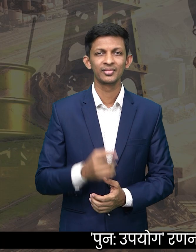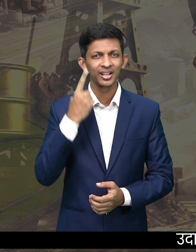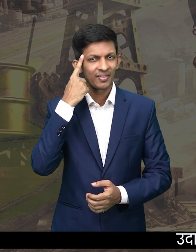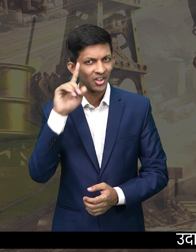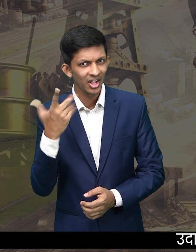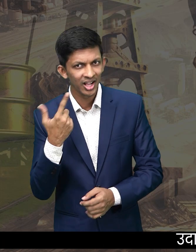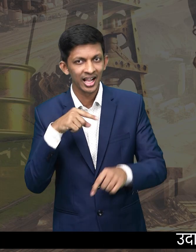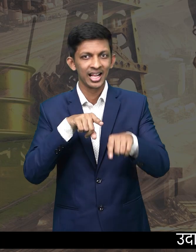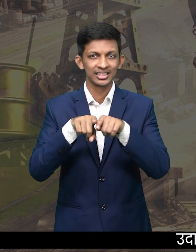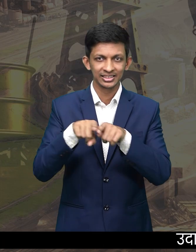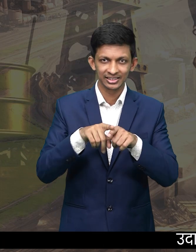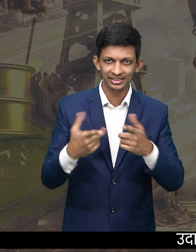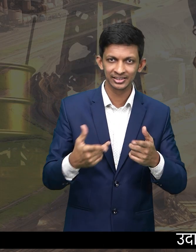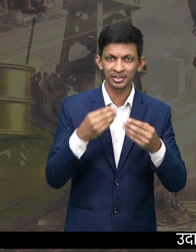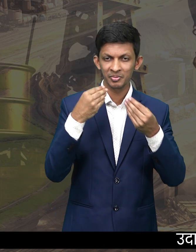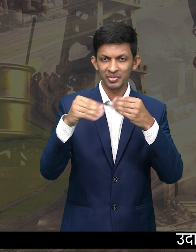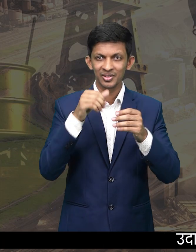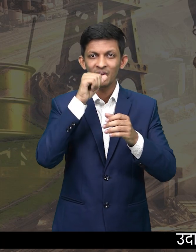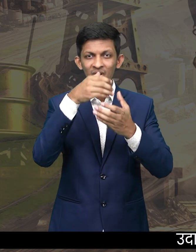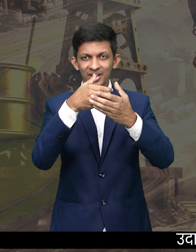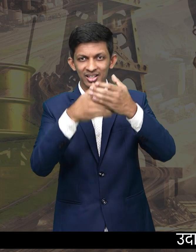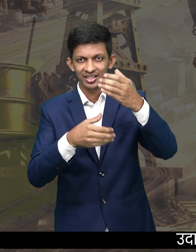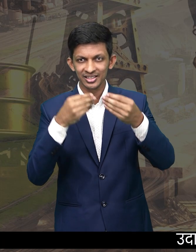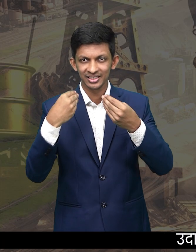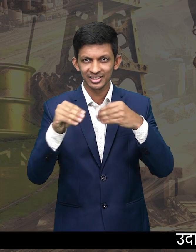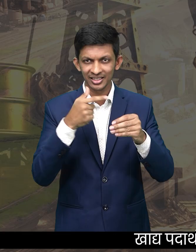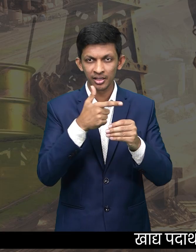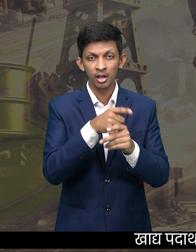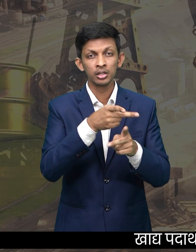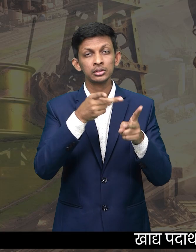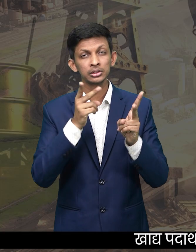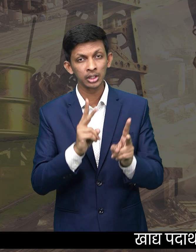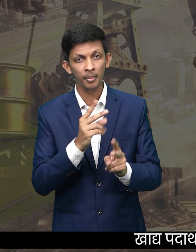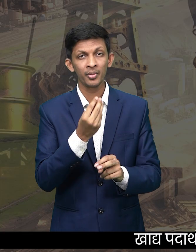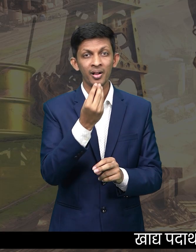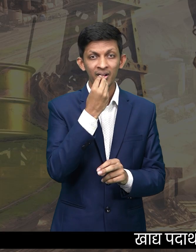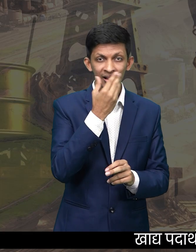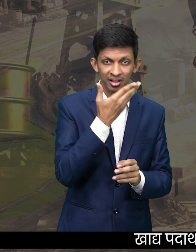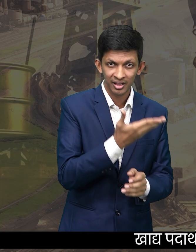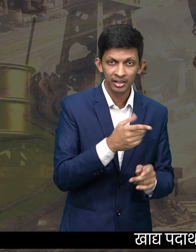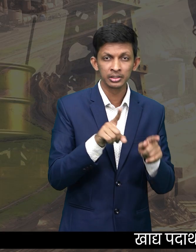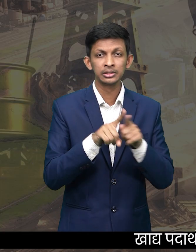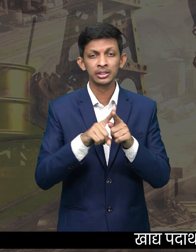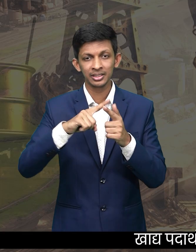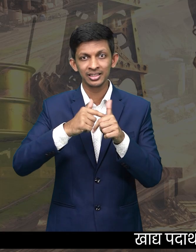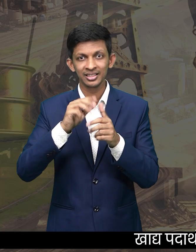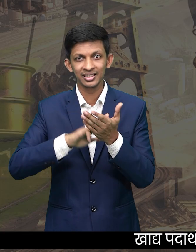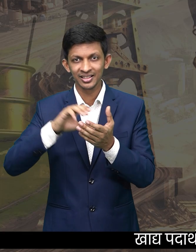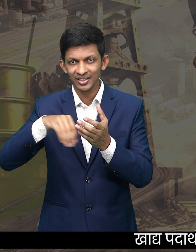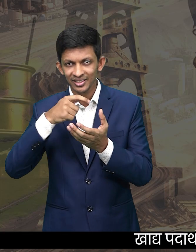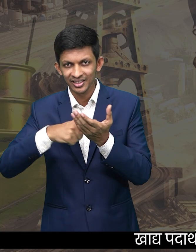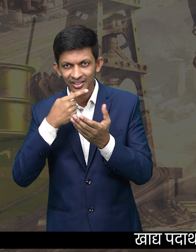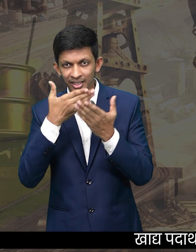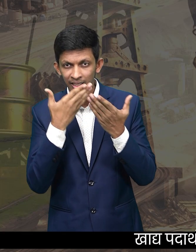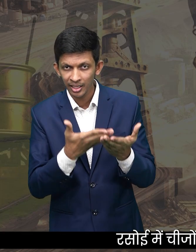है। उदाहरण के लिए जैम या अचार जैसी खाद्य पदार्थों वाले प्लास्टिक की